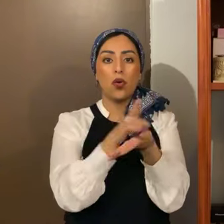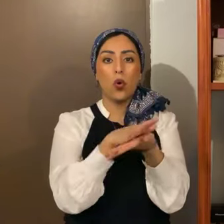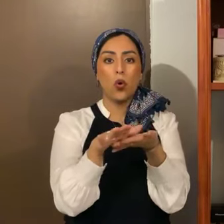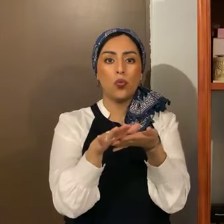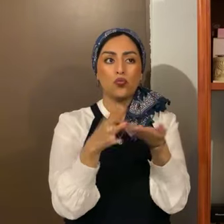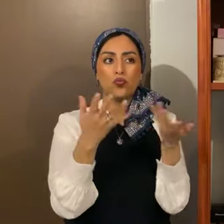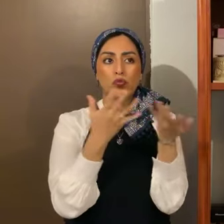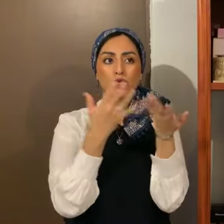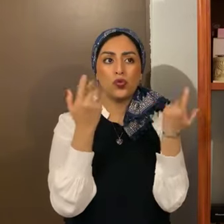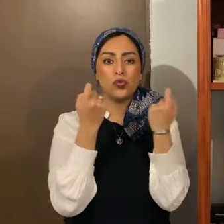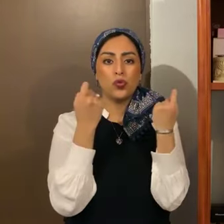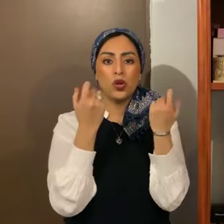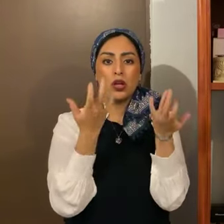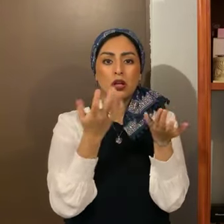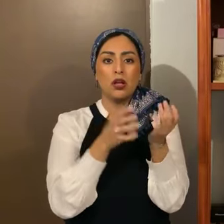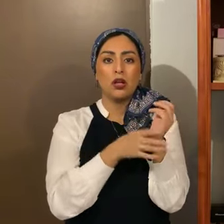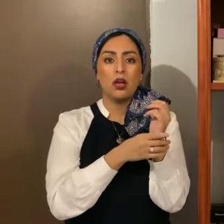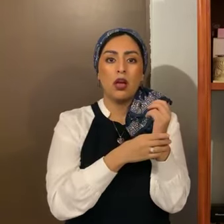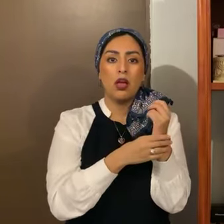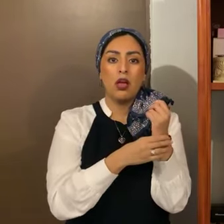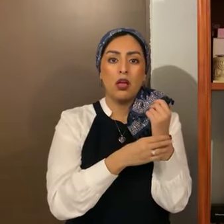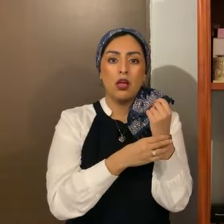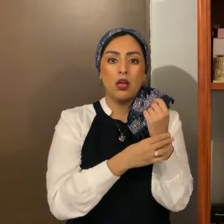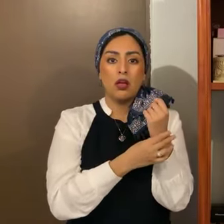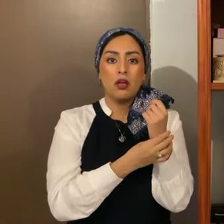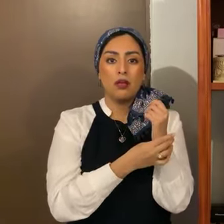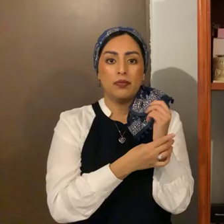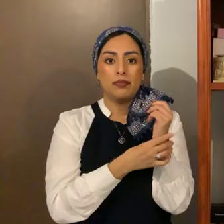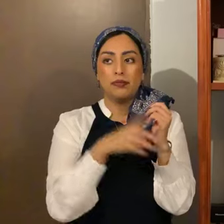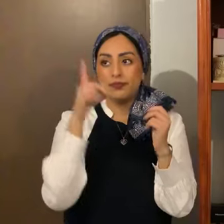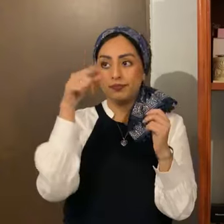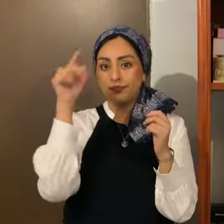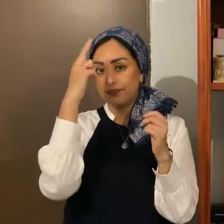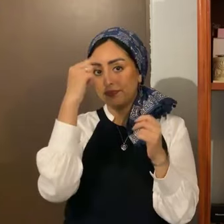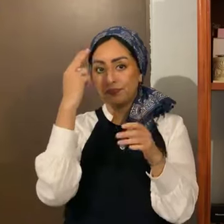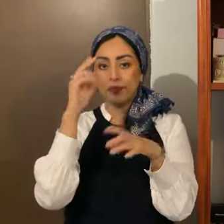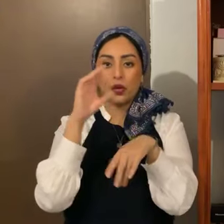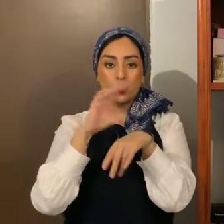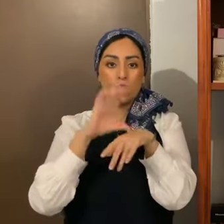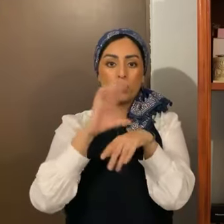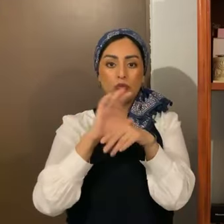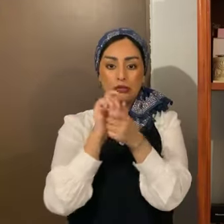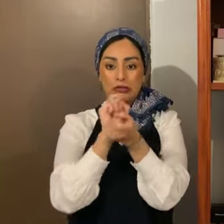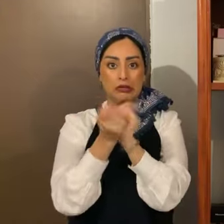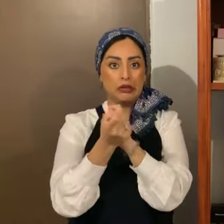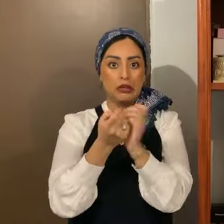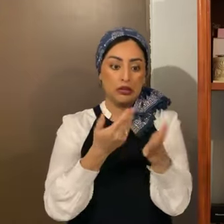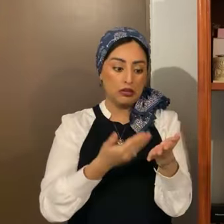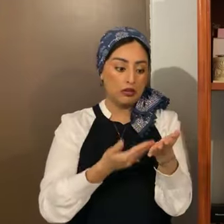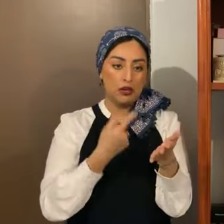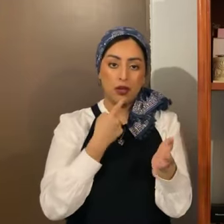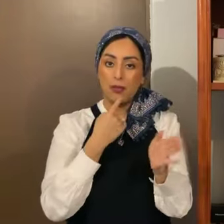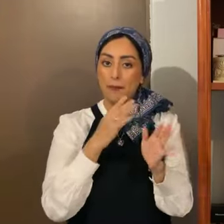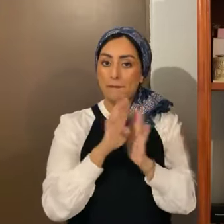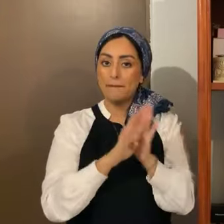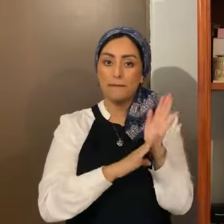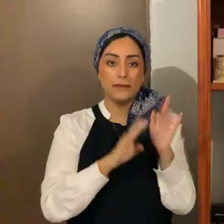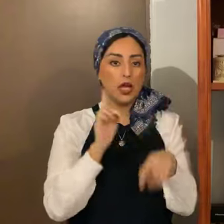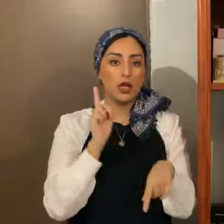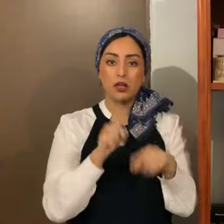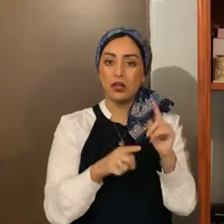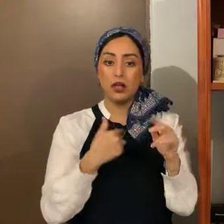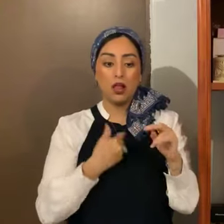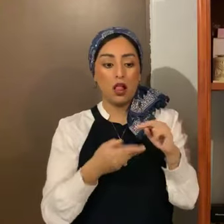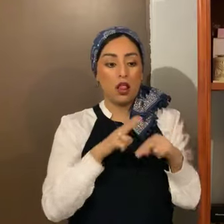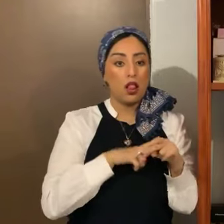¿Cuáles fiestas? Santificarás las fiestas, le cambió, y el que le quita y le agrega es maldito por siempre. Eso dice la Biblia, yo lo